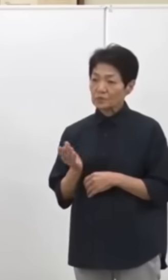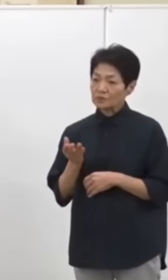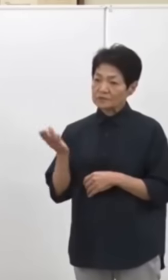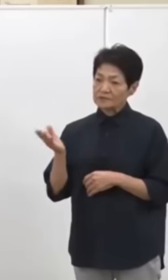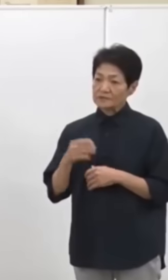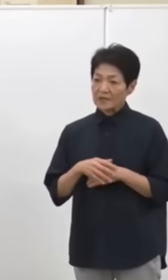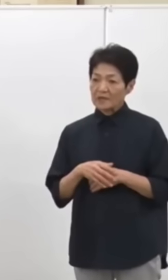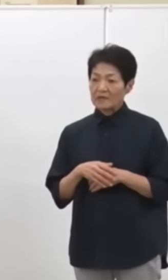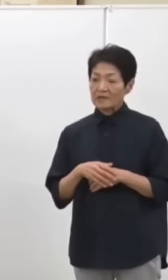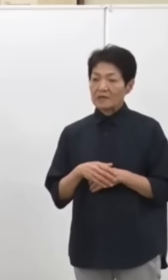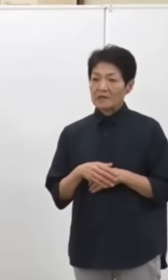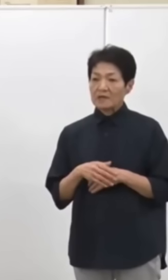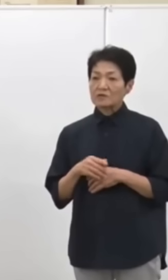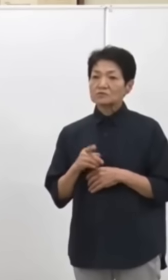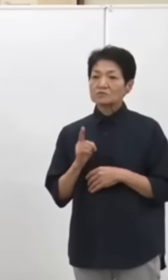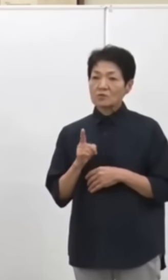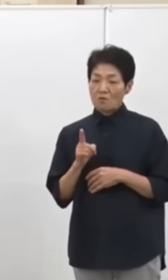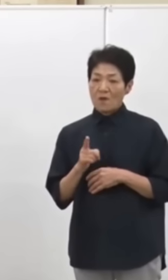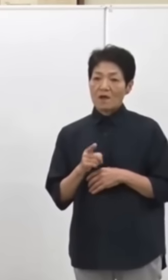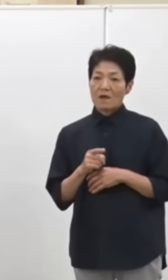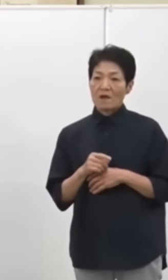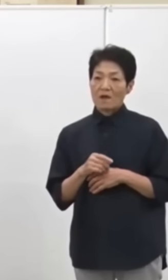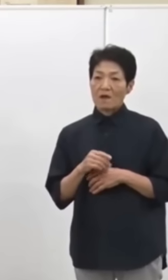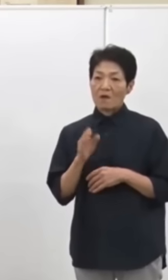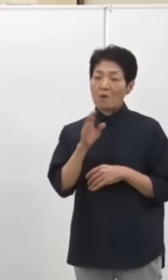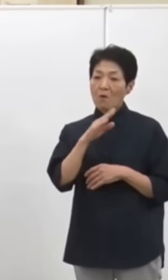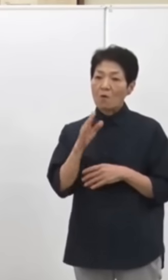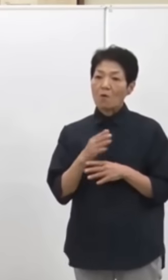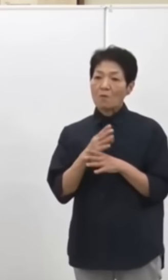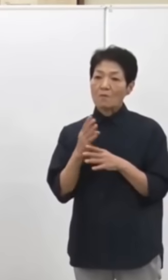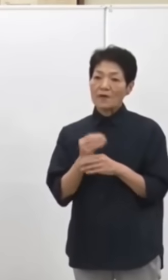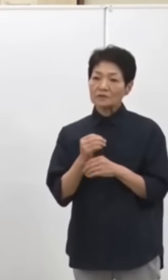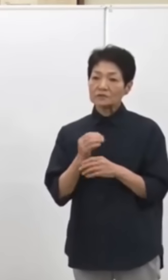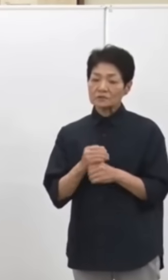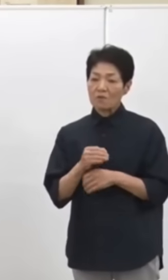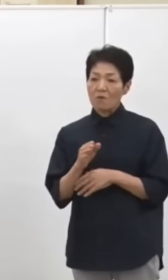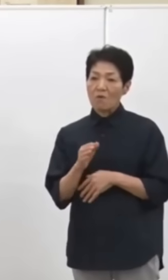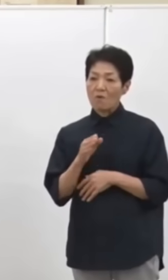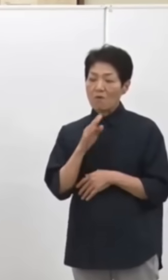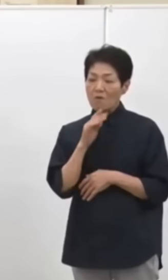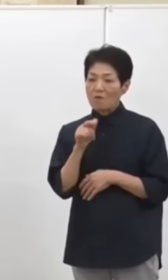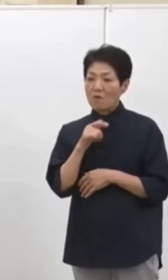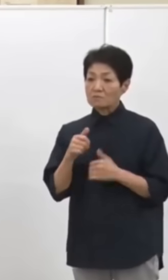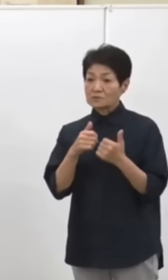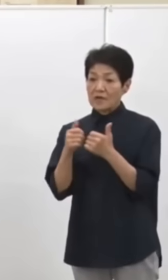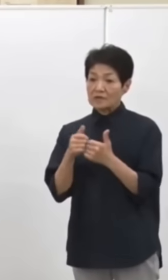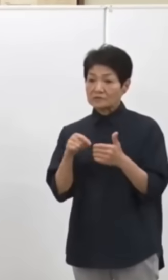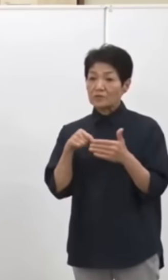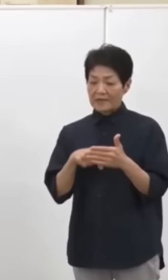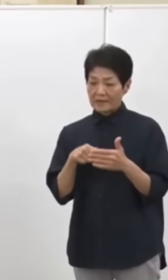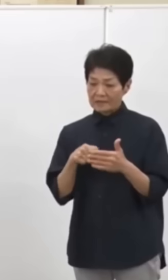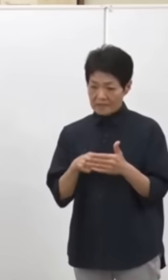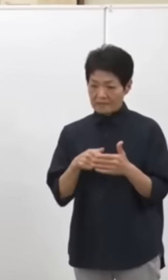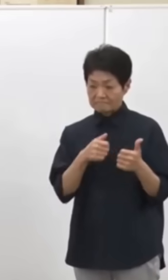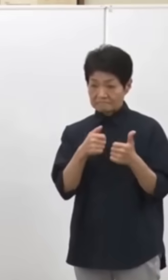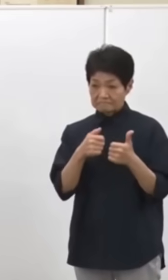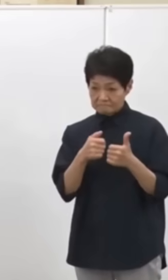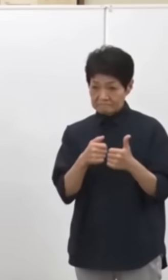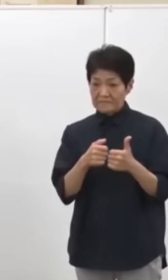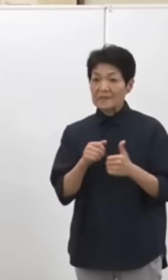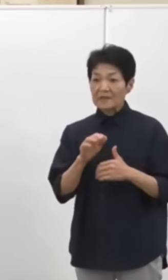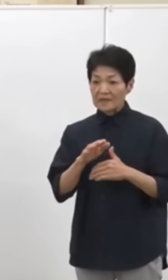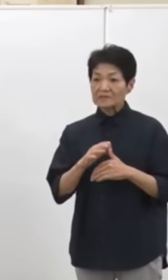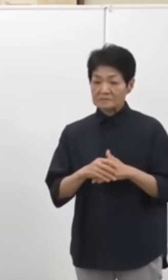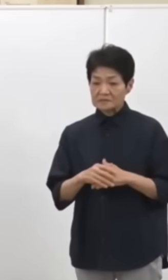これは当日の戦略本部会議やですね、福祉と推進本部会議の中でも協議はしてますが、液状化対